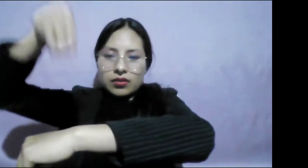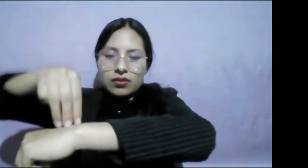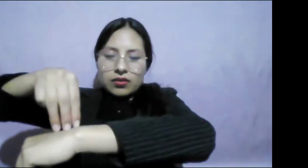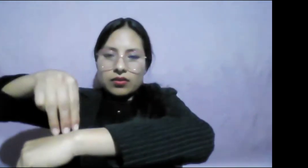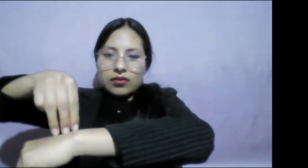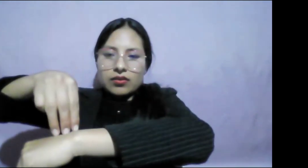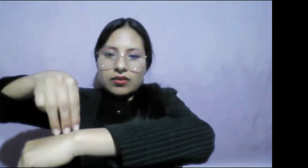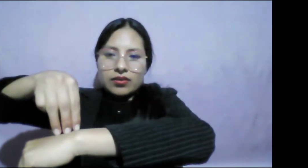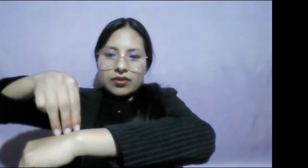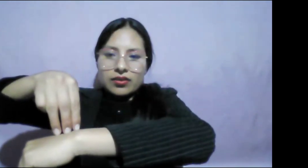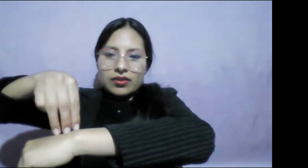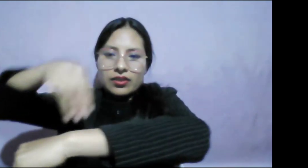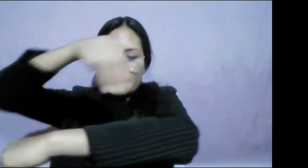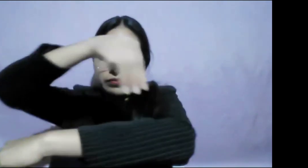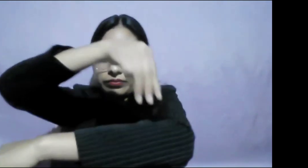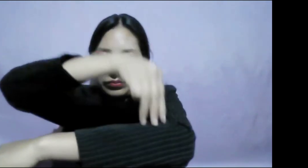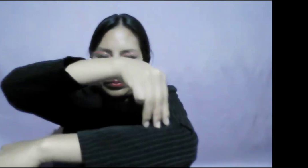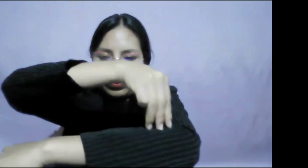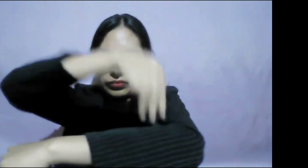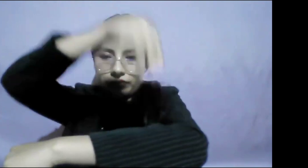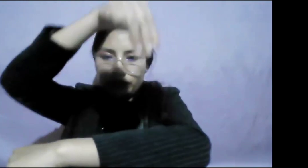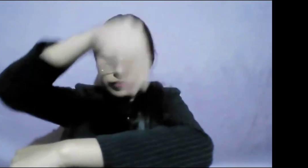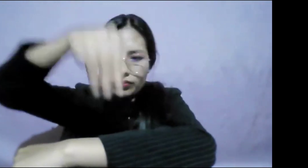Ajá arriba hacia